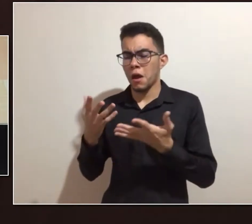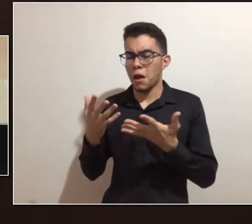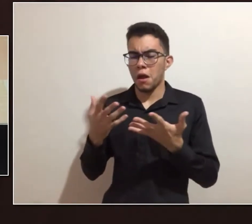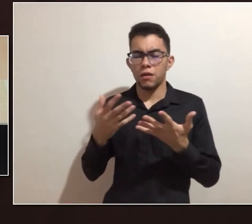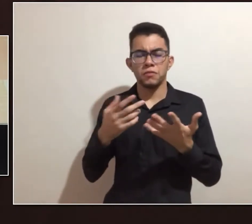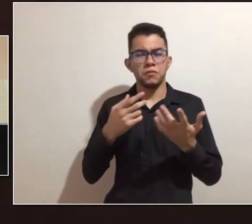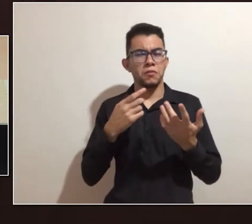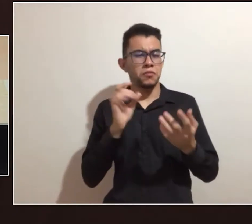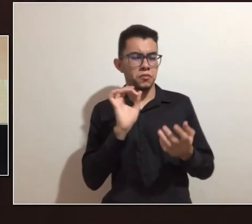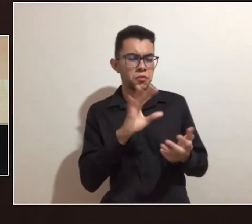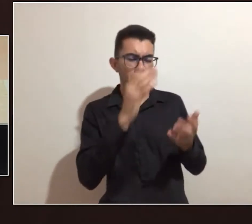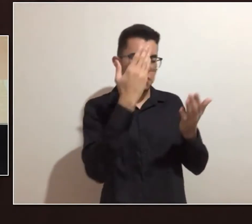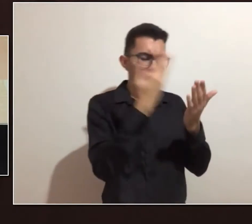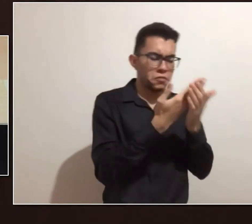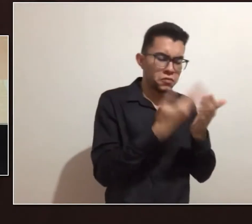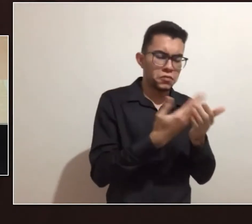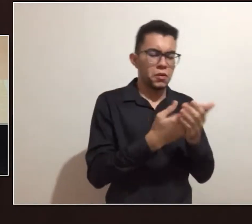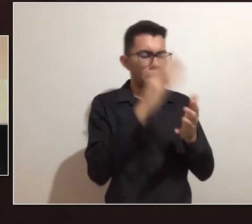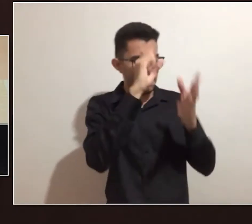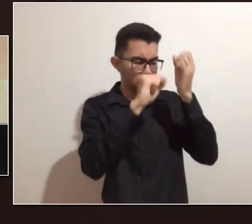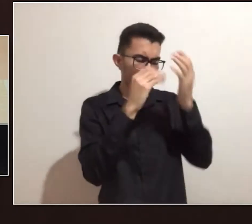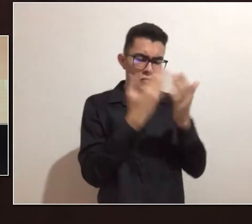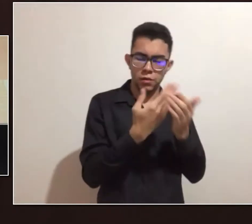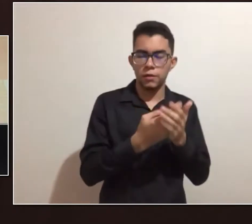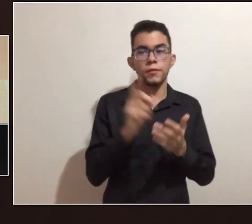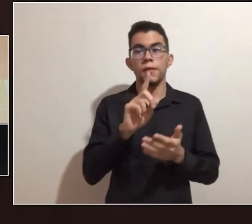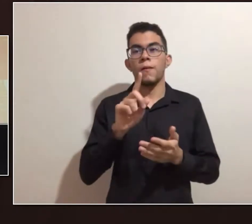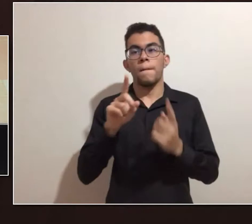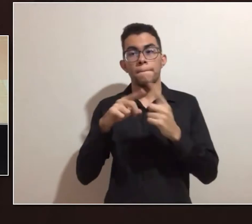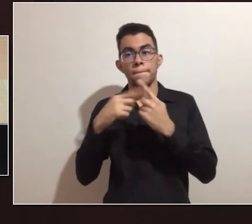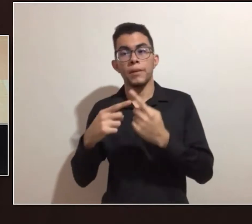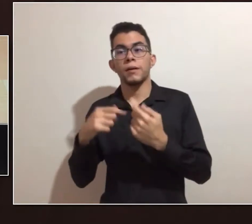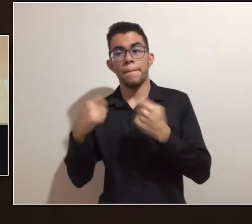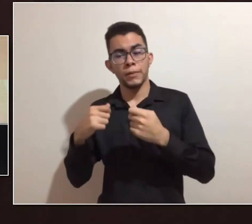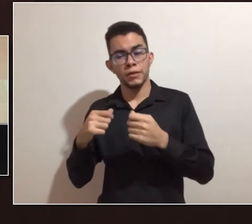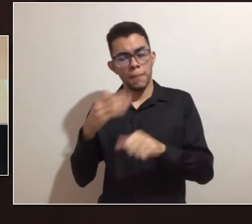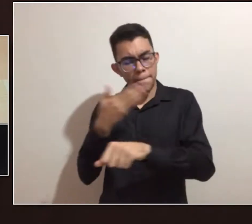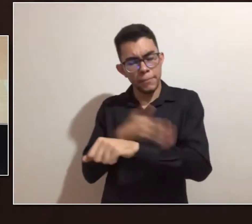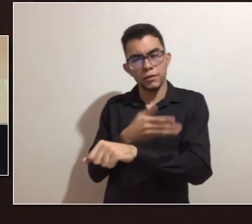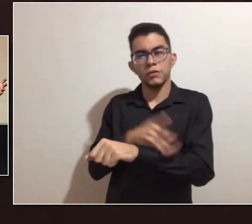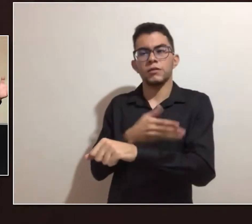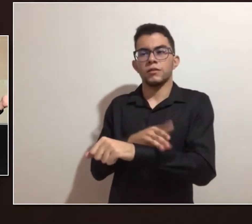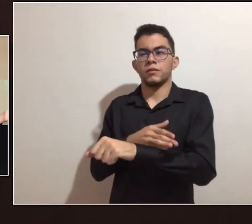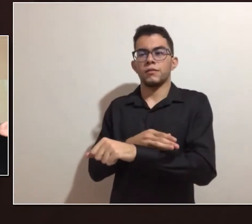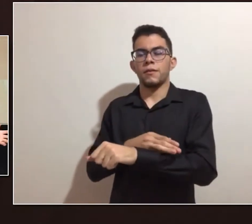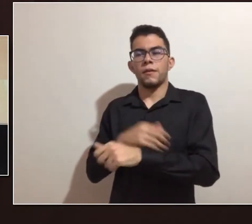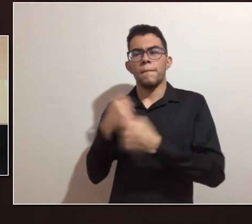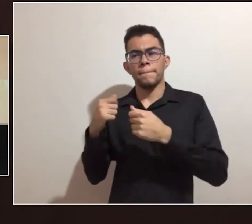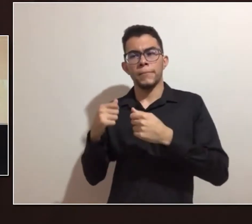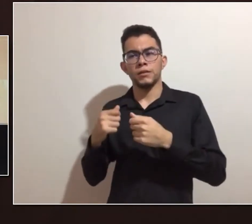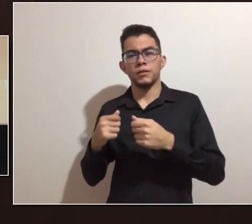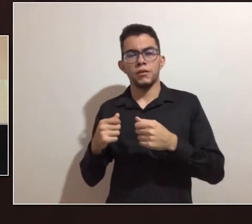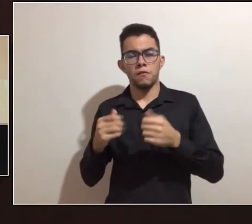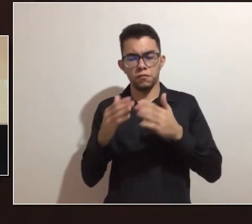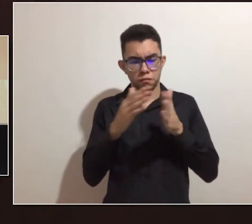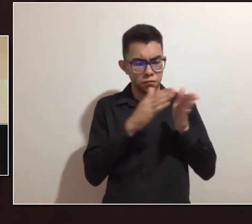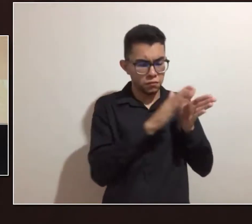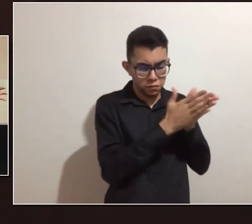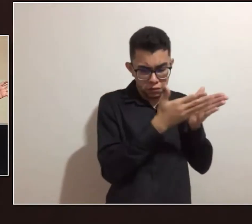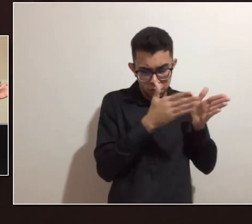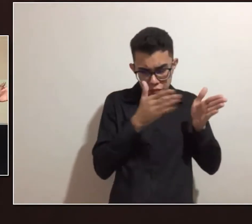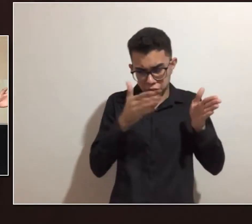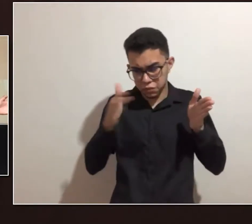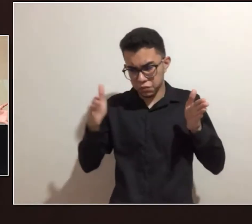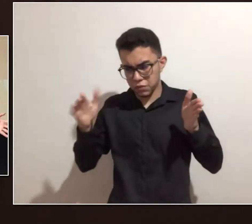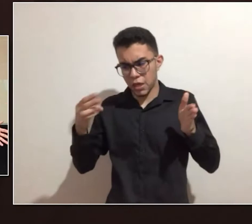história, mas é só para vocês entenderem, e não tenho como, né, precisaria de um curso inteiro para falar dos